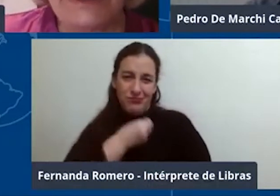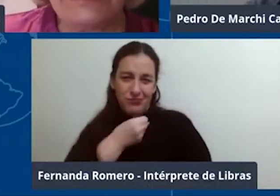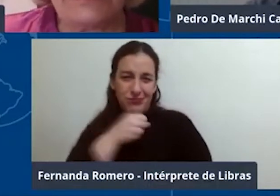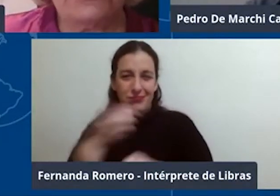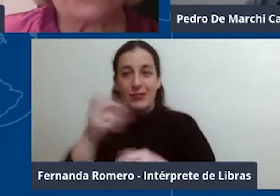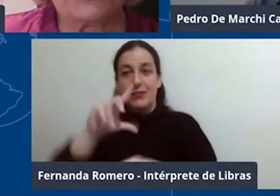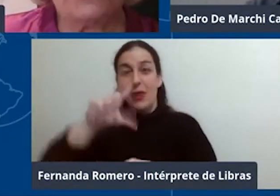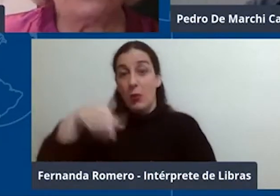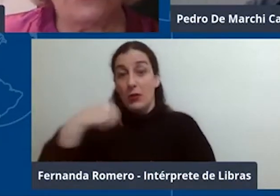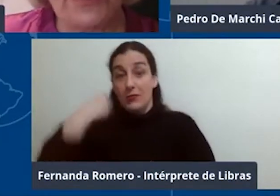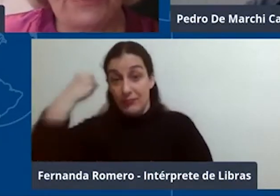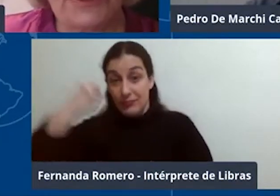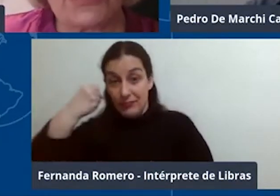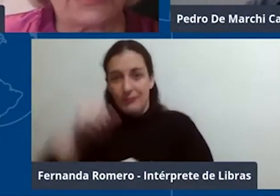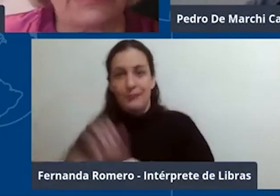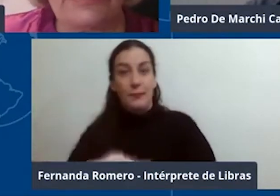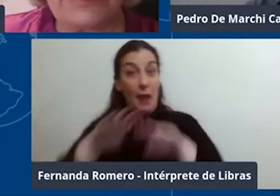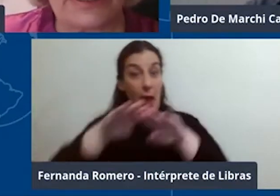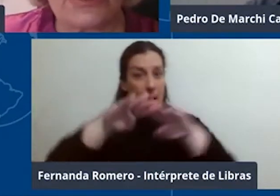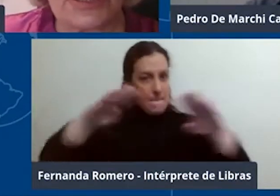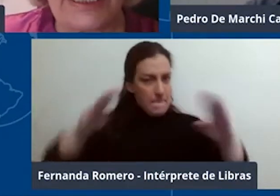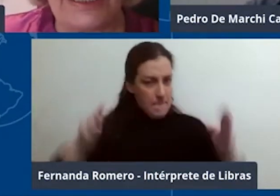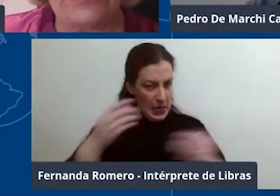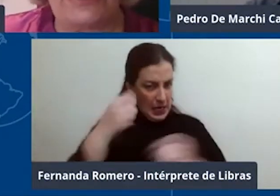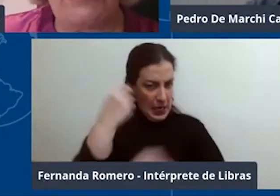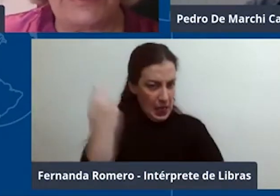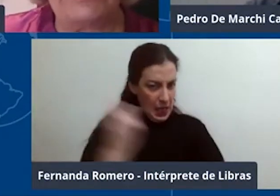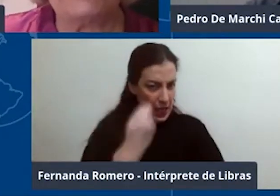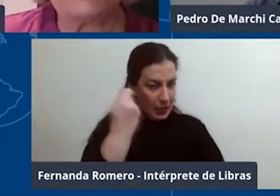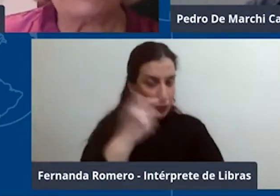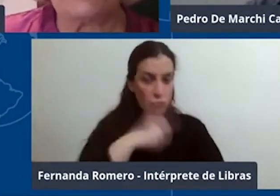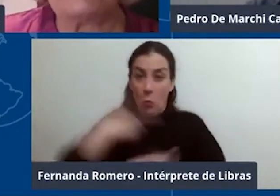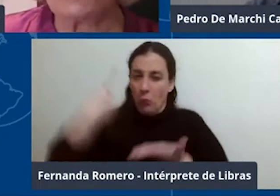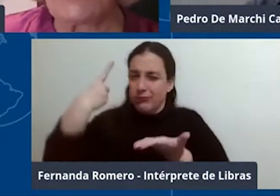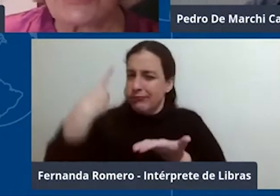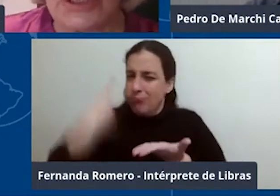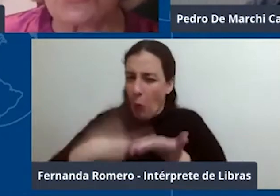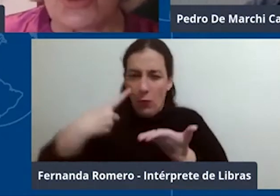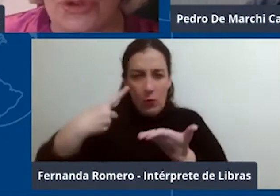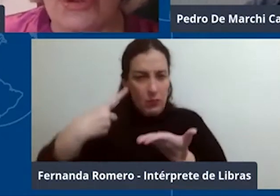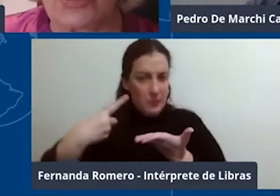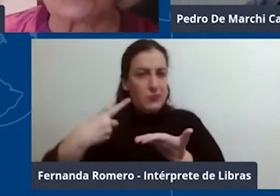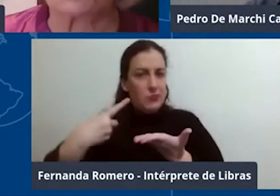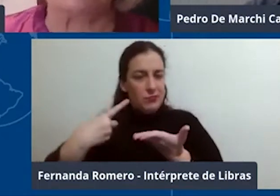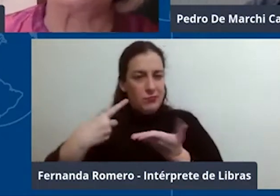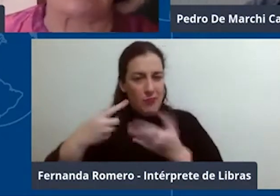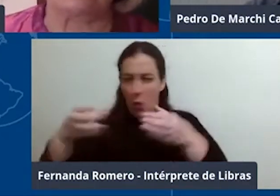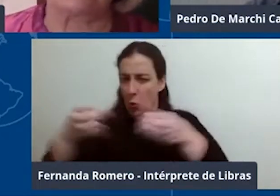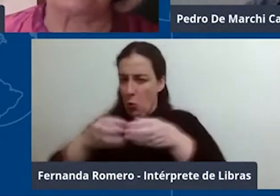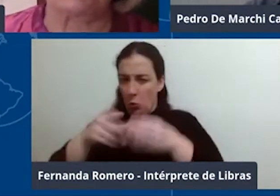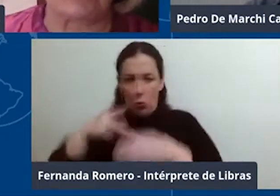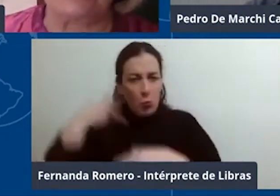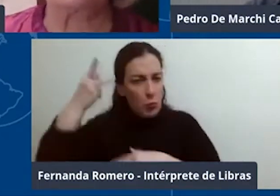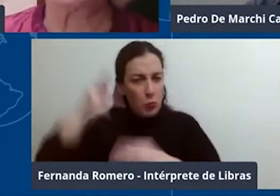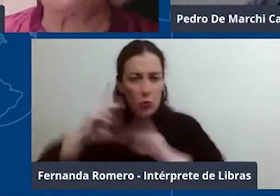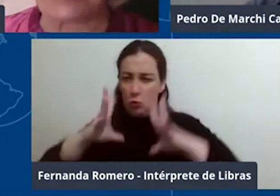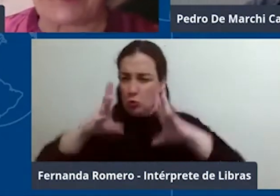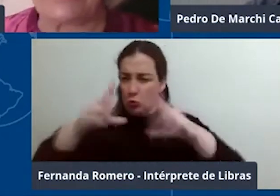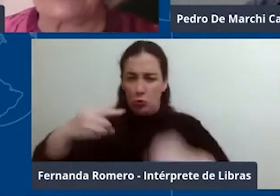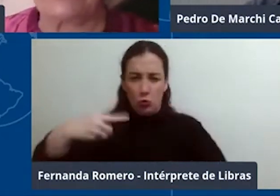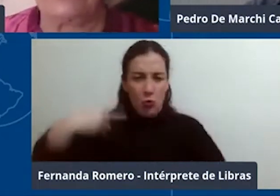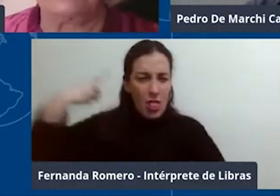A bancada gaúcha tem um compromisso tão extraordinário, os partidos todos os deputados